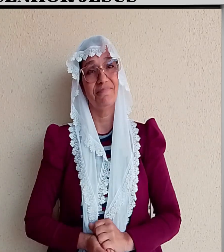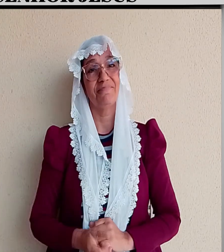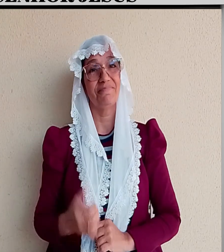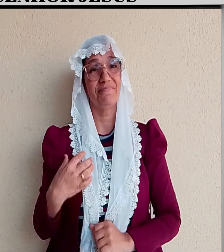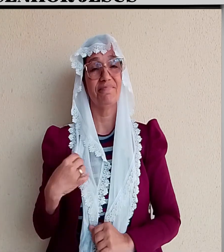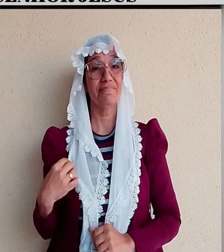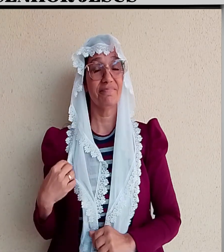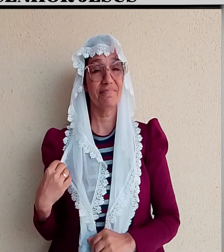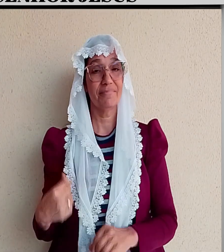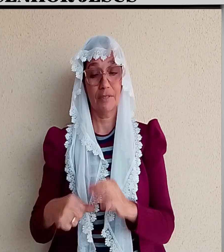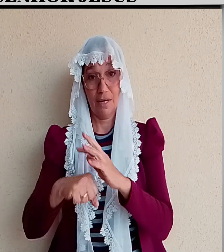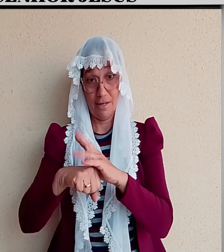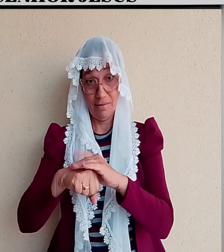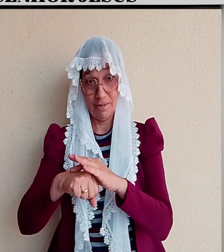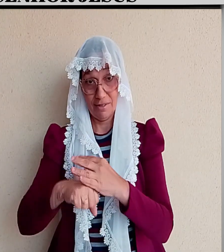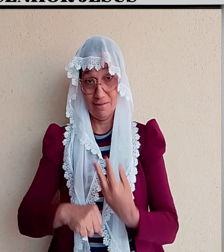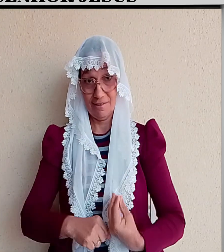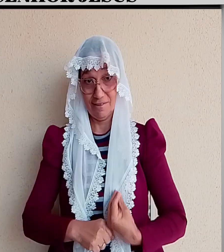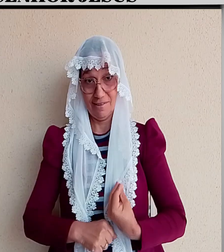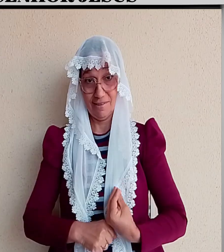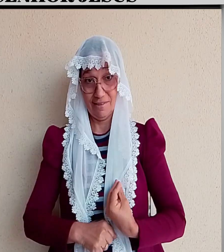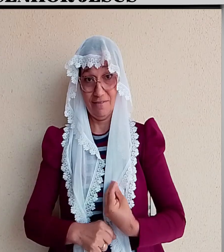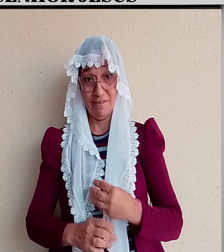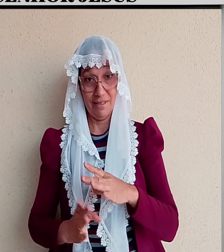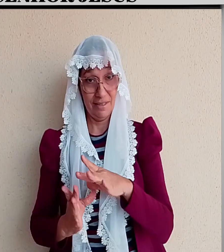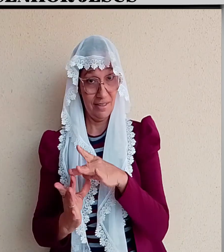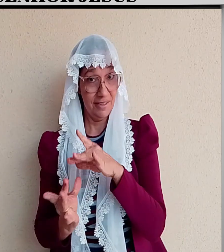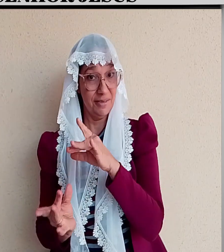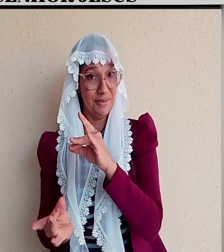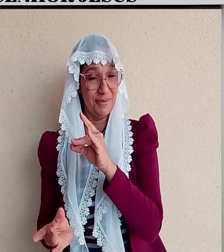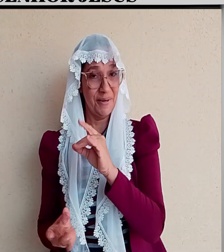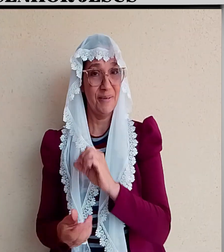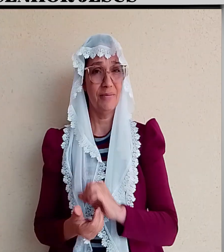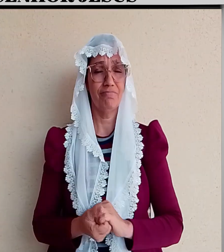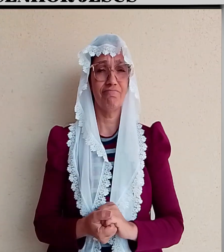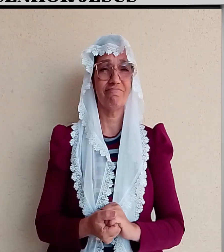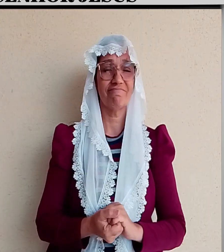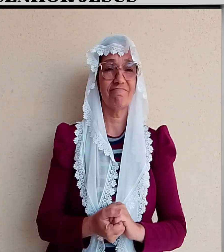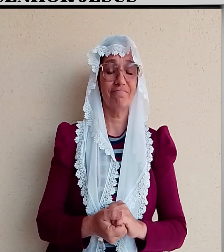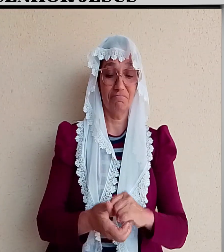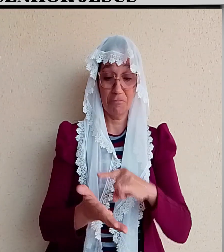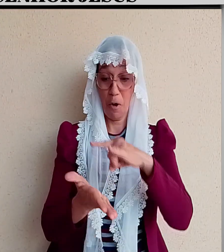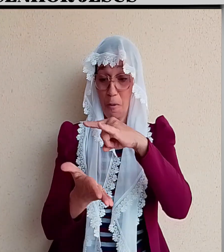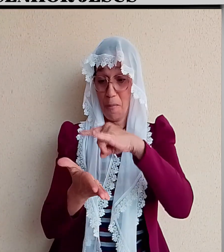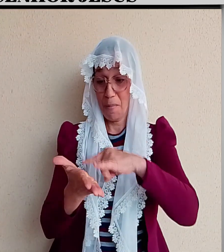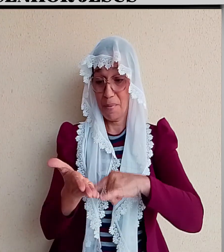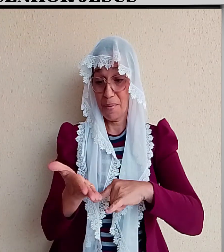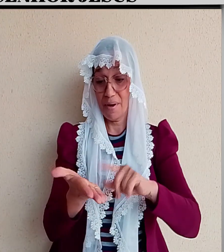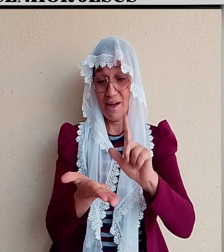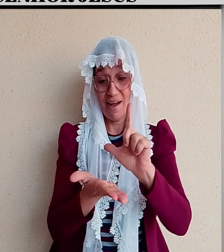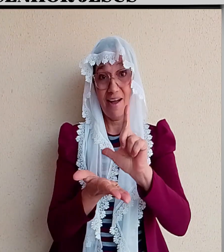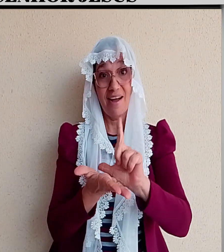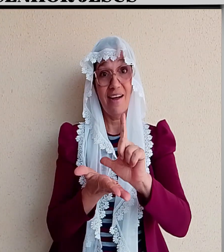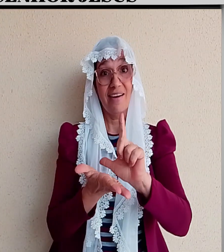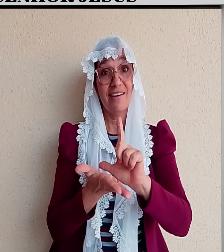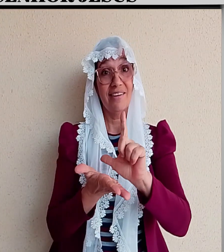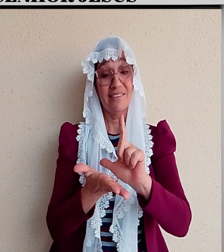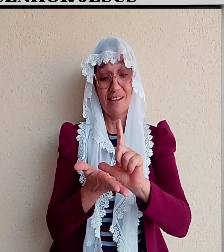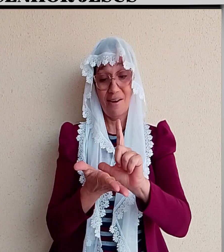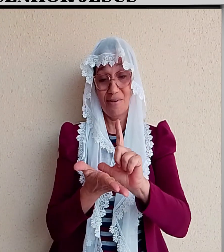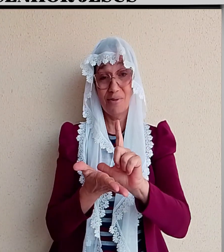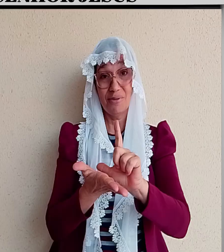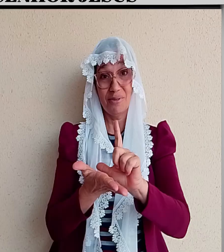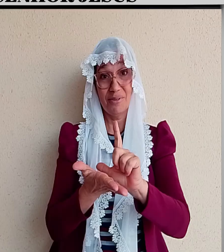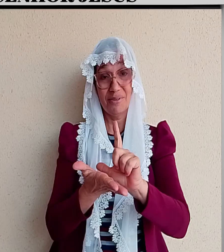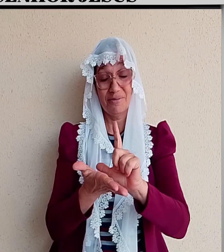para acreditar que o teu laudo está impresso no nome, aleluia, Jesus, carimbado, escrito no nome do enfermeiro. Aleluia,